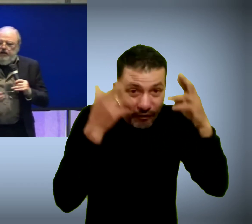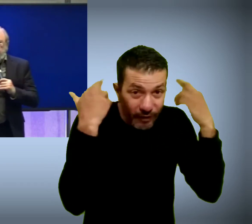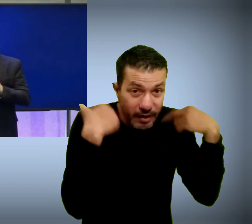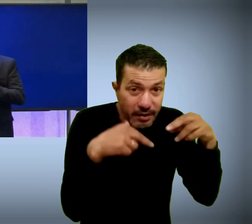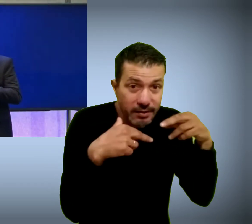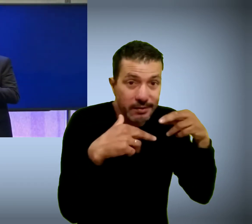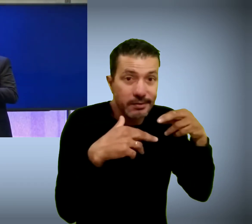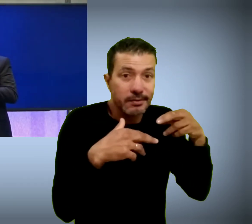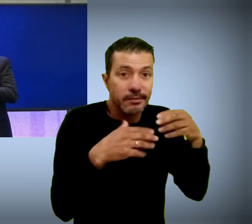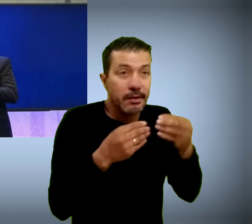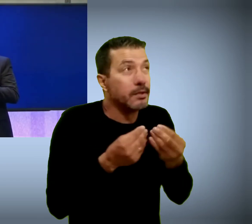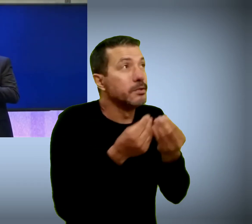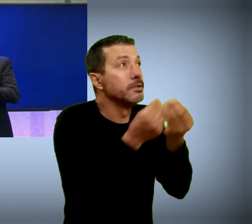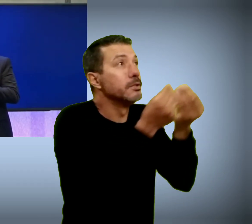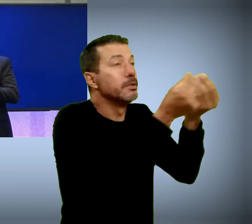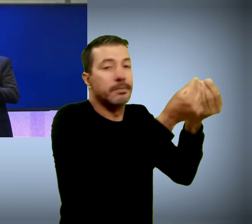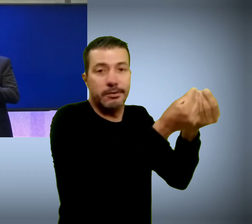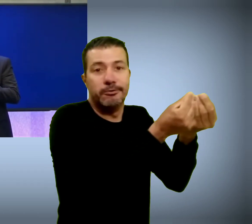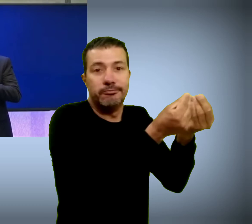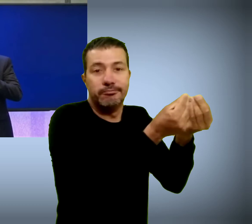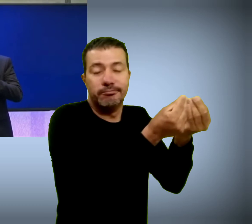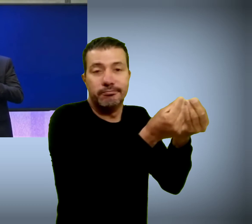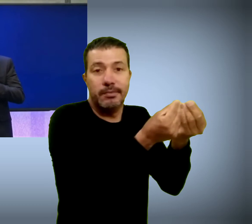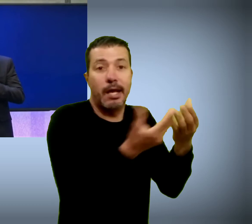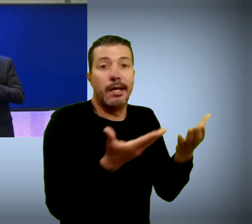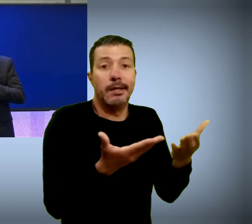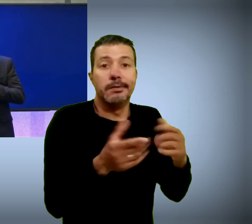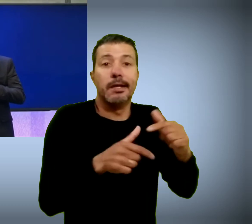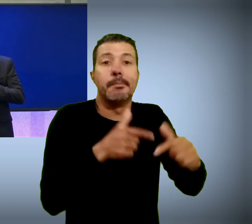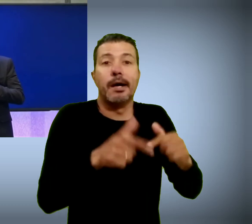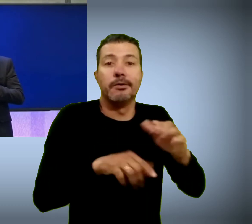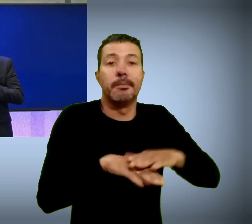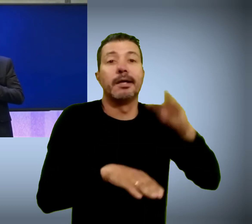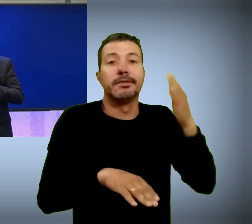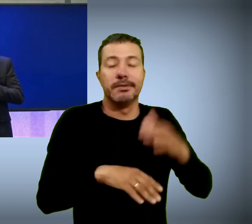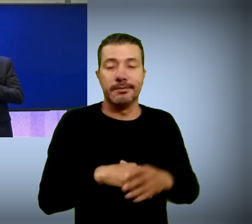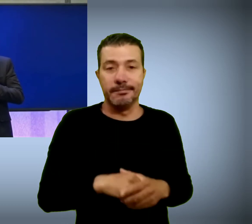ovelhinha e trouxe para Deus. Quem teve mais trabalho?